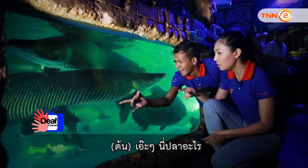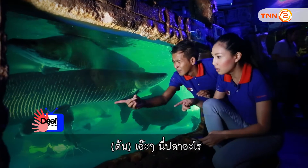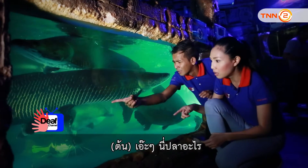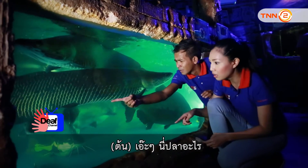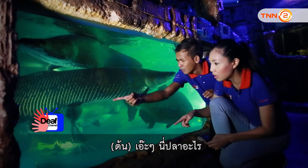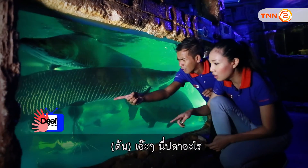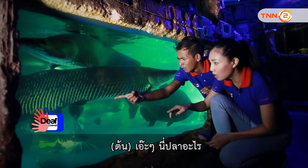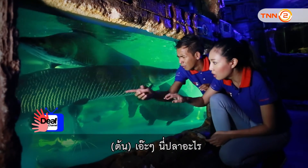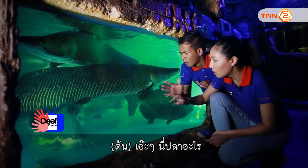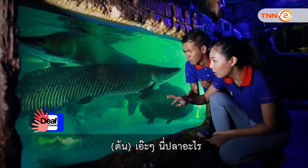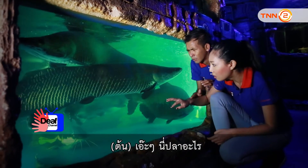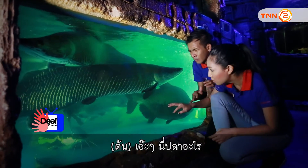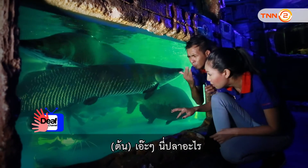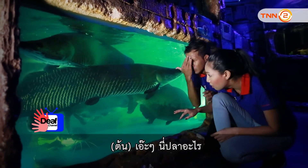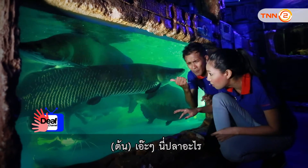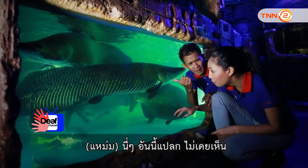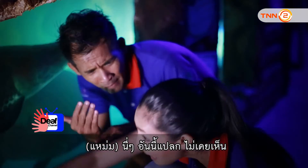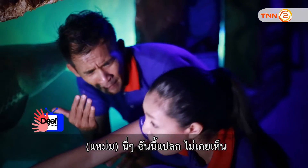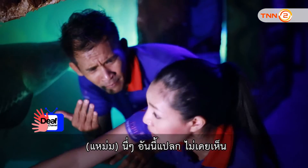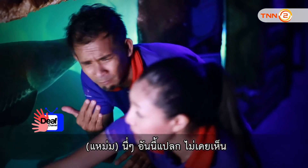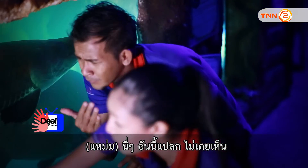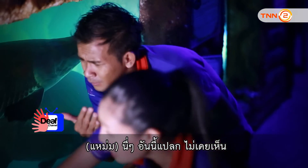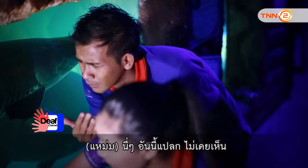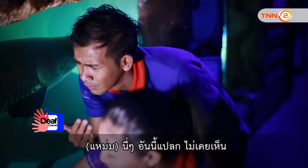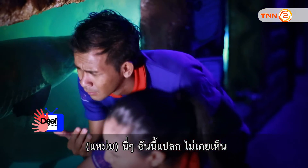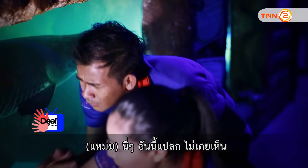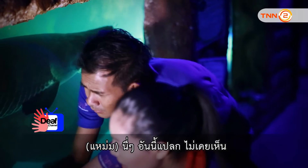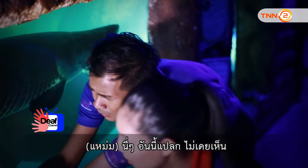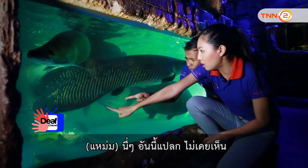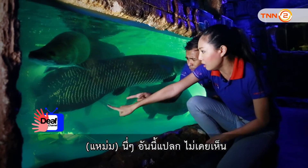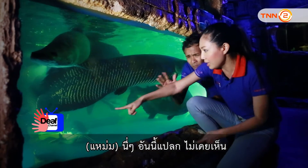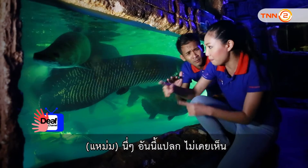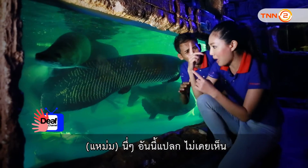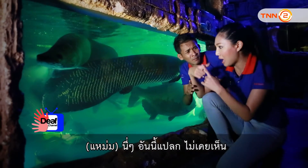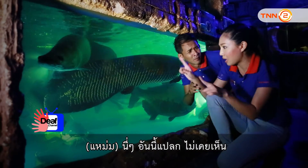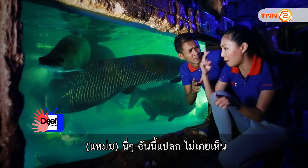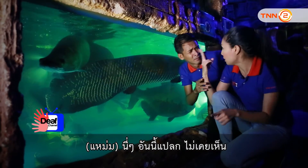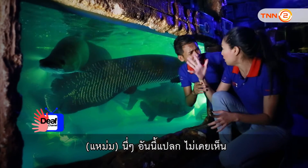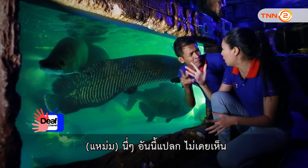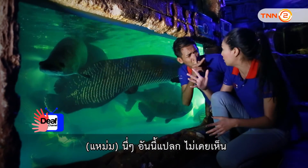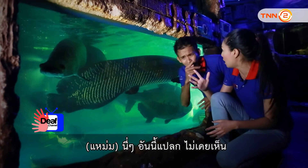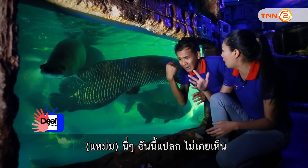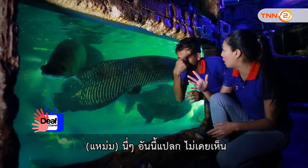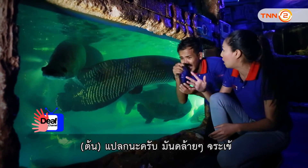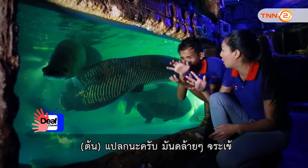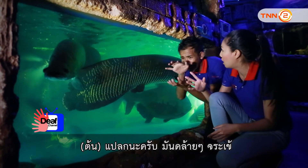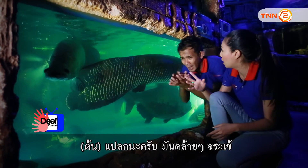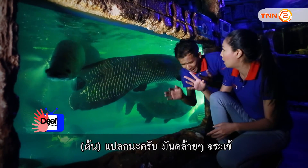เอ๊ะนี่ปลาอะไร ไม่นี่โอ้ยอันนี้แปลกอ่ะไม่เคยเห็นน่ะ แปลกนะครับ